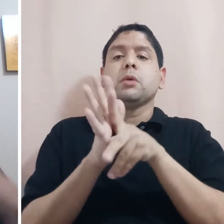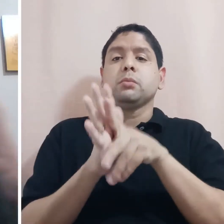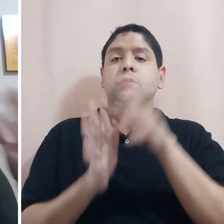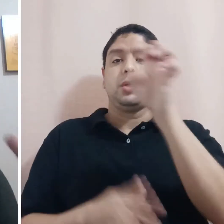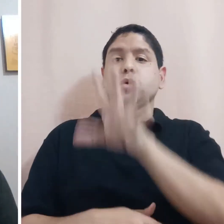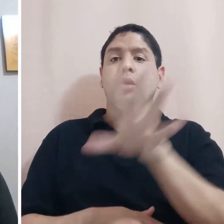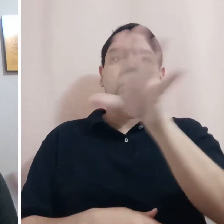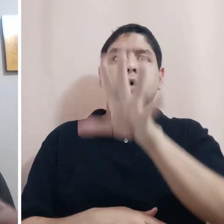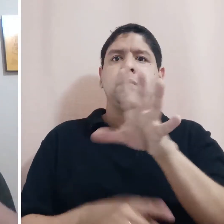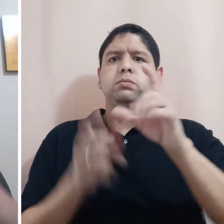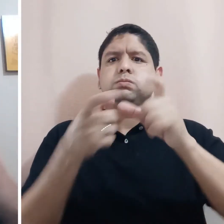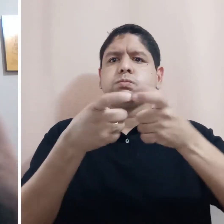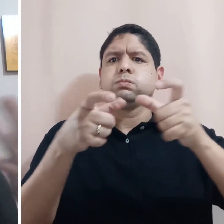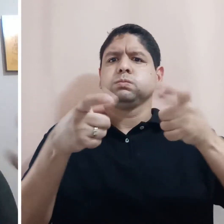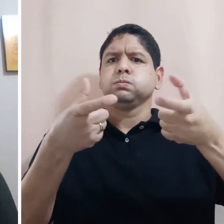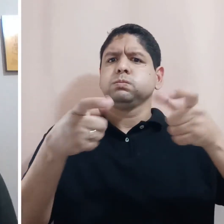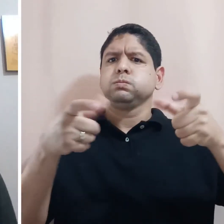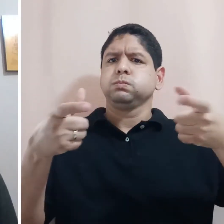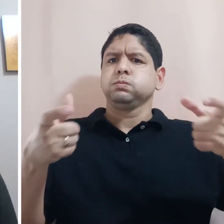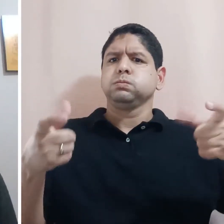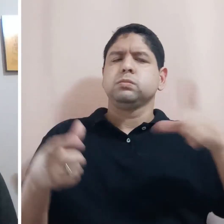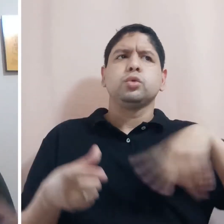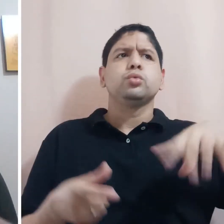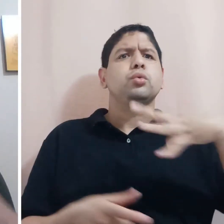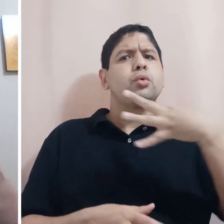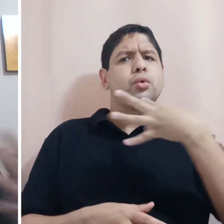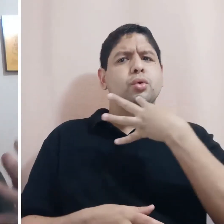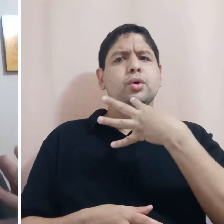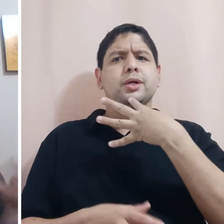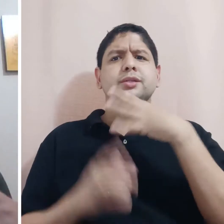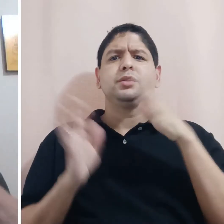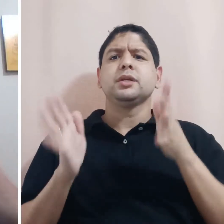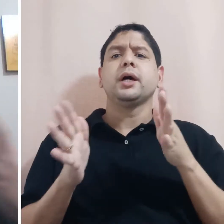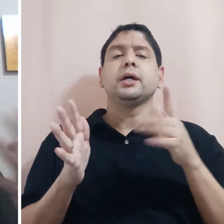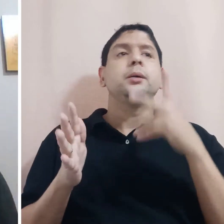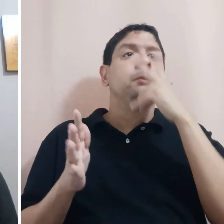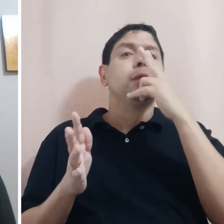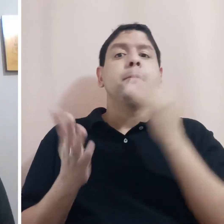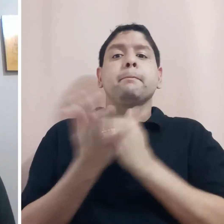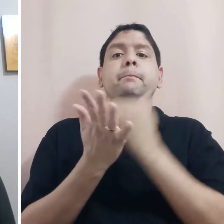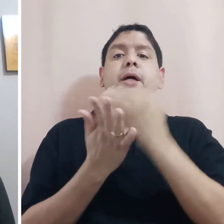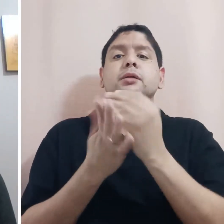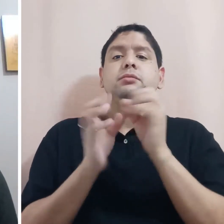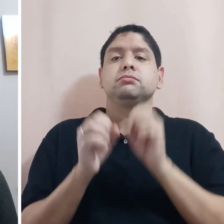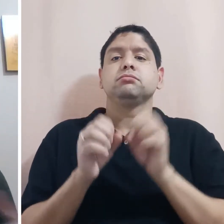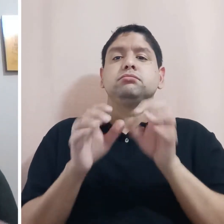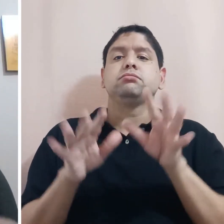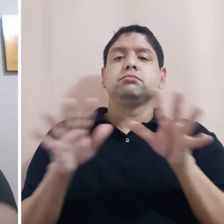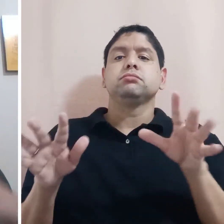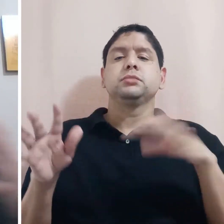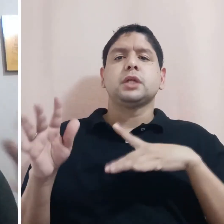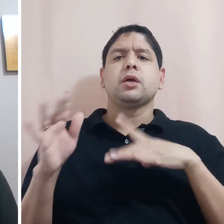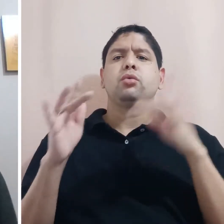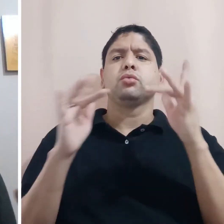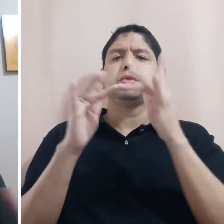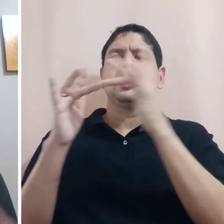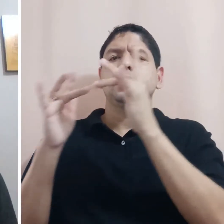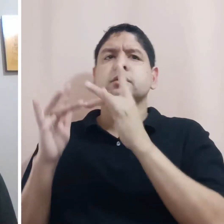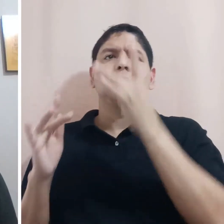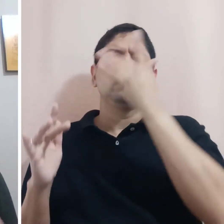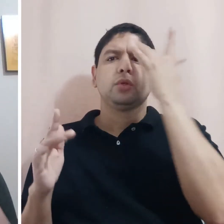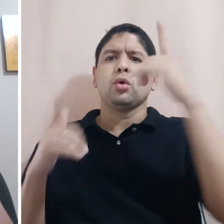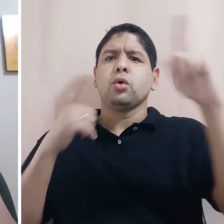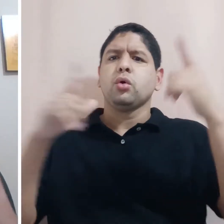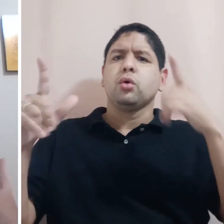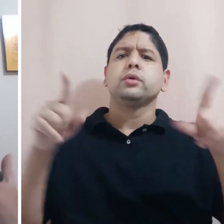É o crescimento. O mundo dos europeus, ele cresceu. O mundo que os europeus conheciam, ele se ampliou, porque